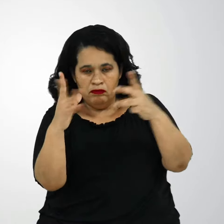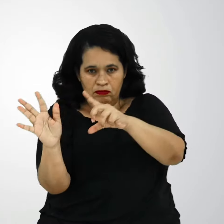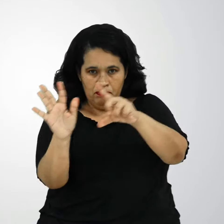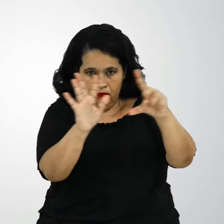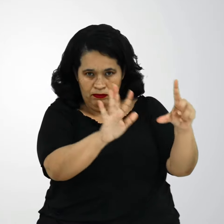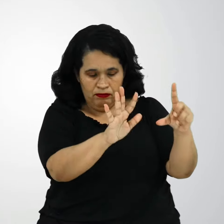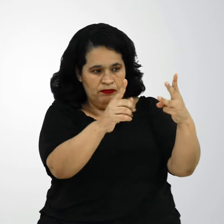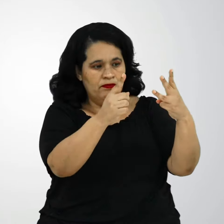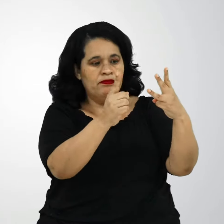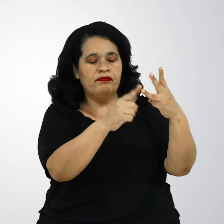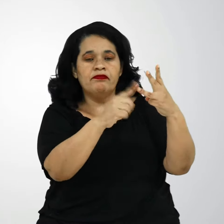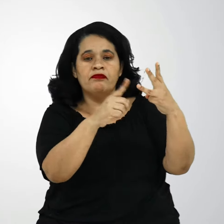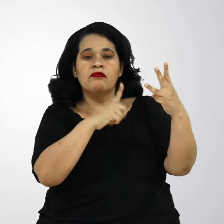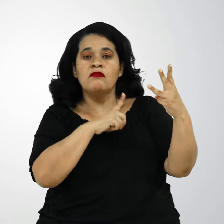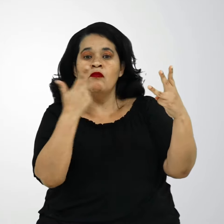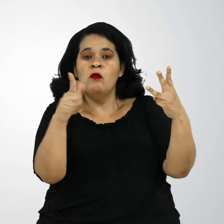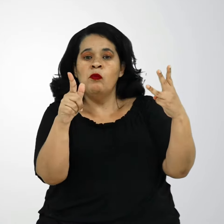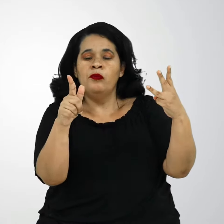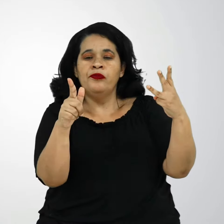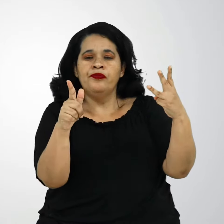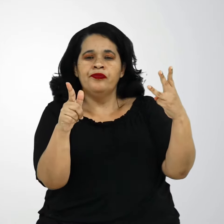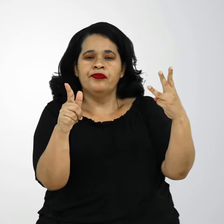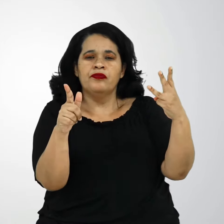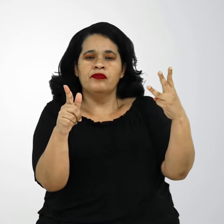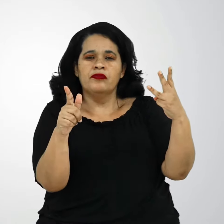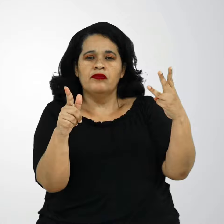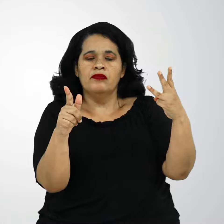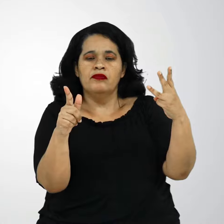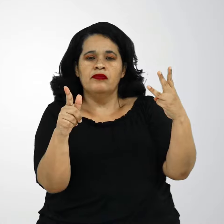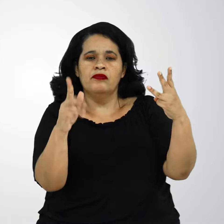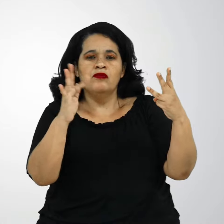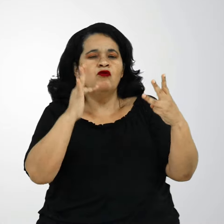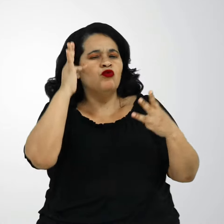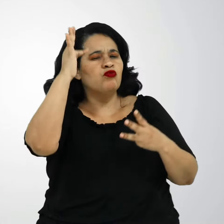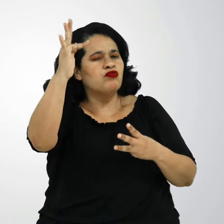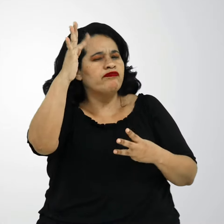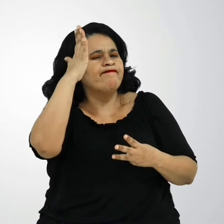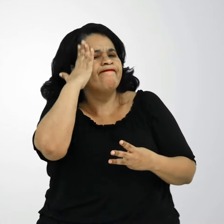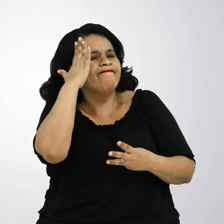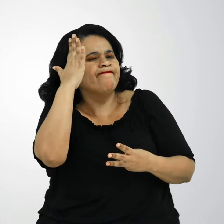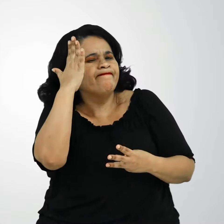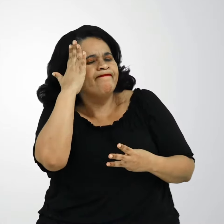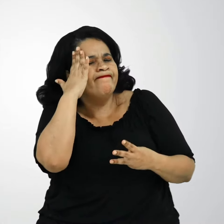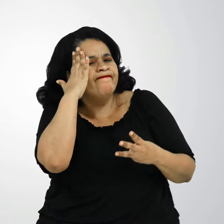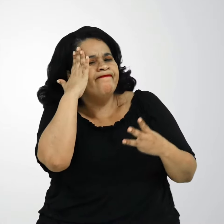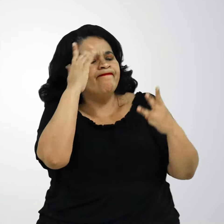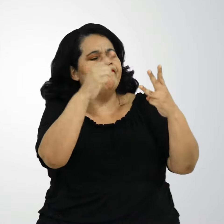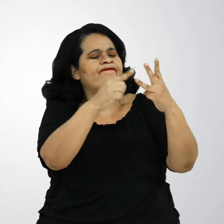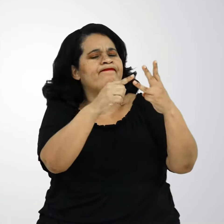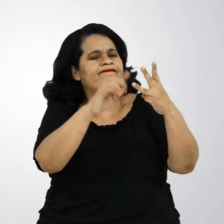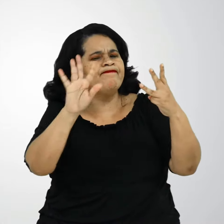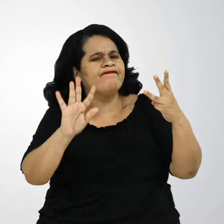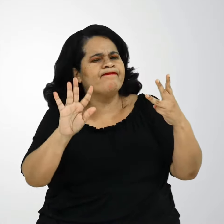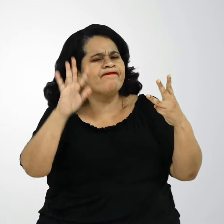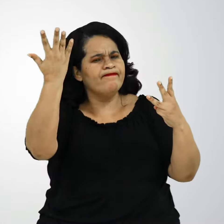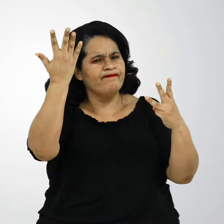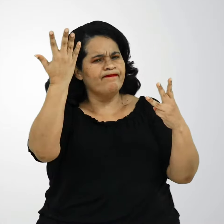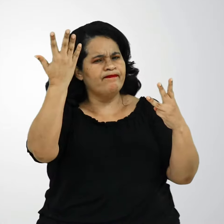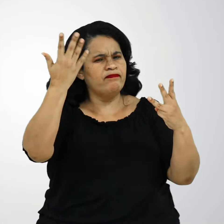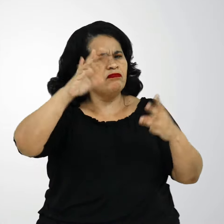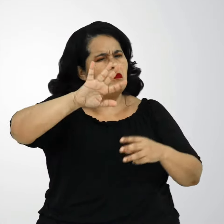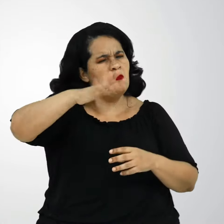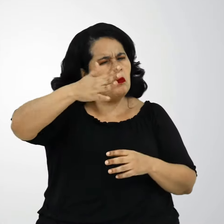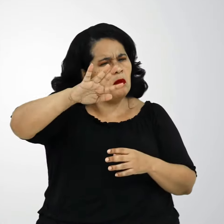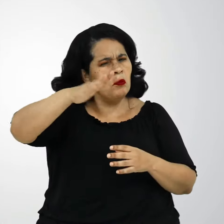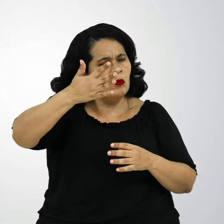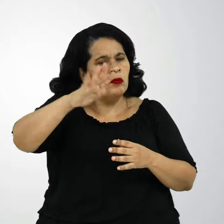nós temos a última semana, que nós vamos entender futuramente que a última semana vai acontecer aí com o início dela,